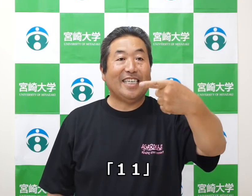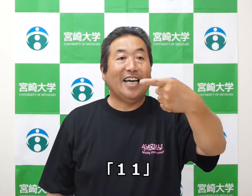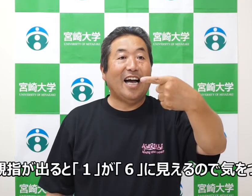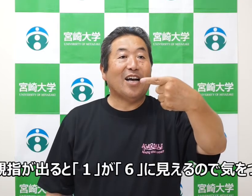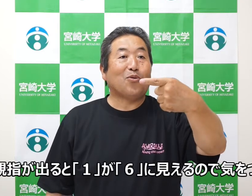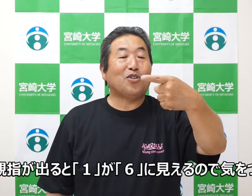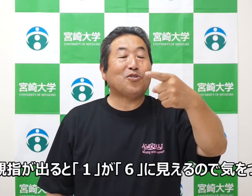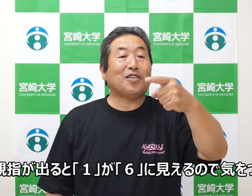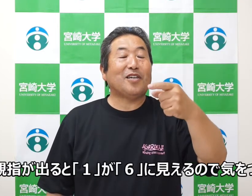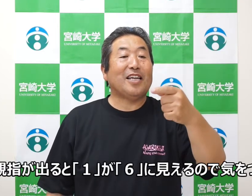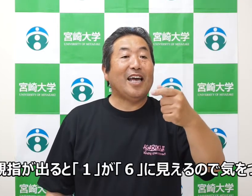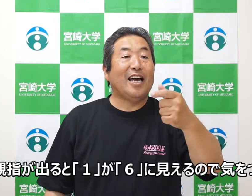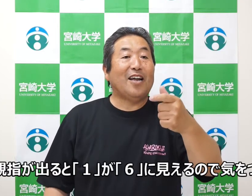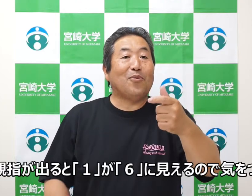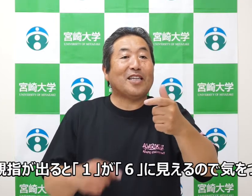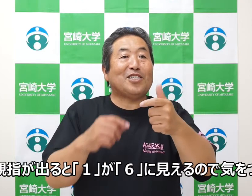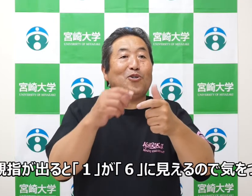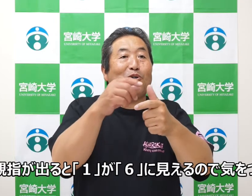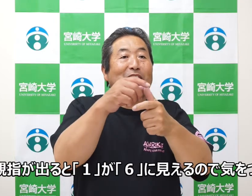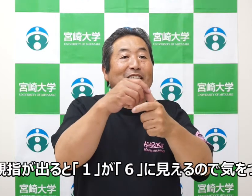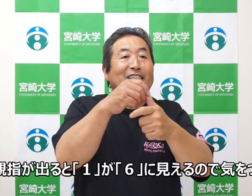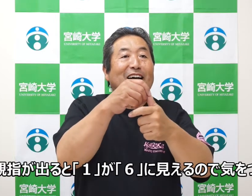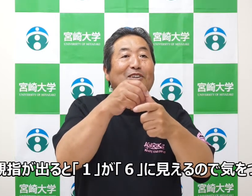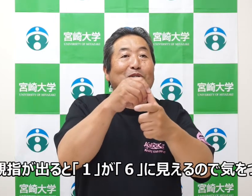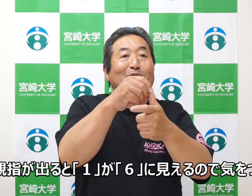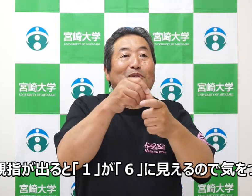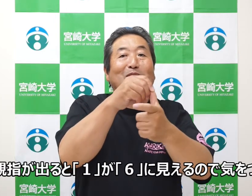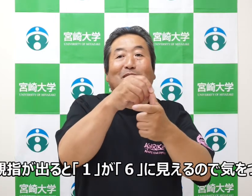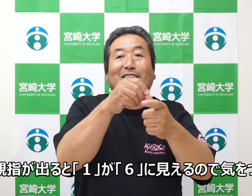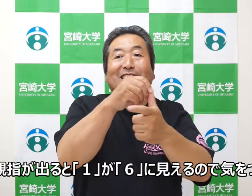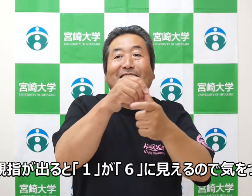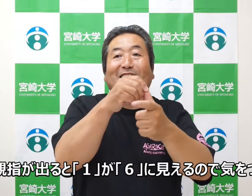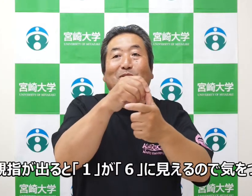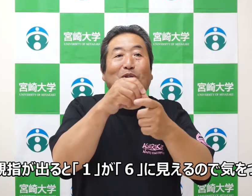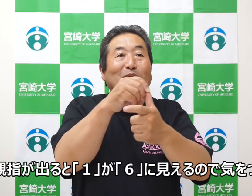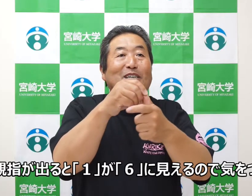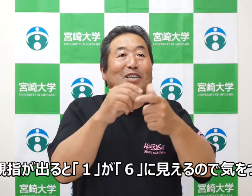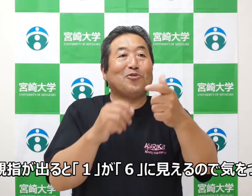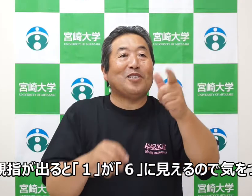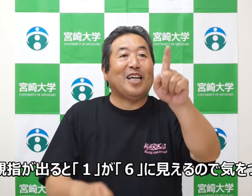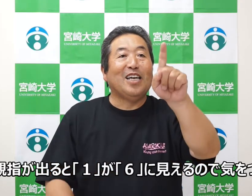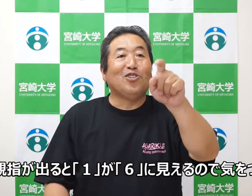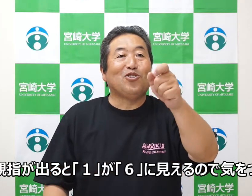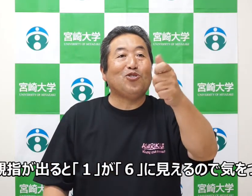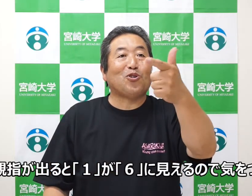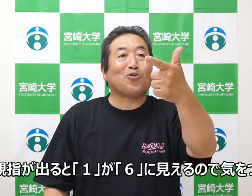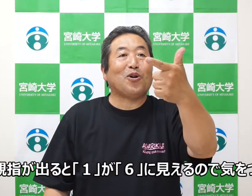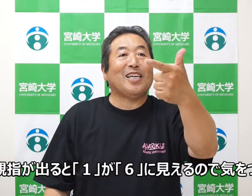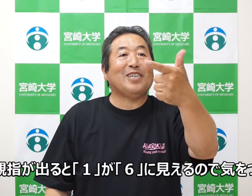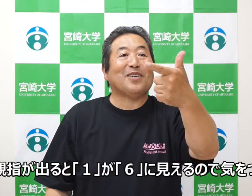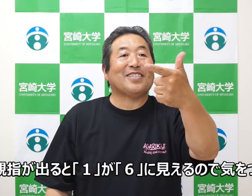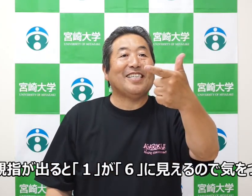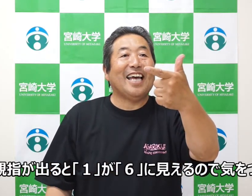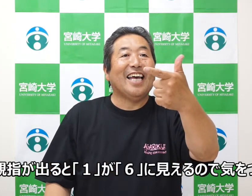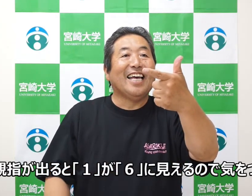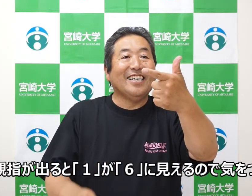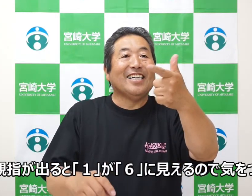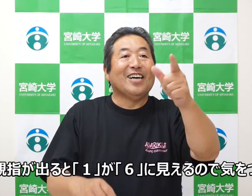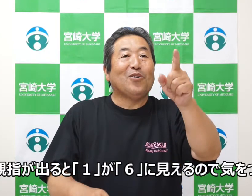11、11、あ、これ気をつけてくださいね。あの、私のような出たがり親指がいます。で、この親指が出るとですね16とかになりますんで、親指